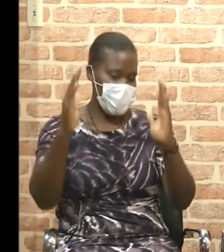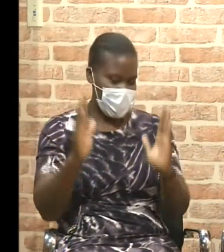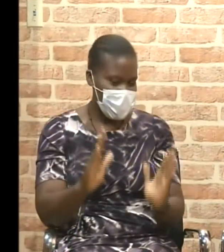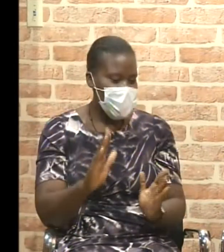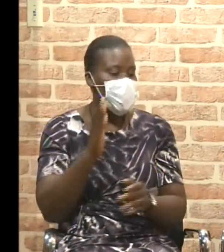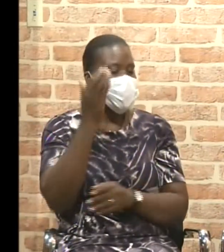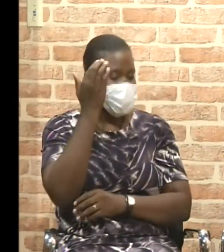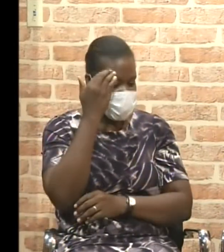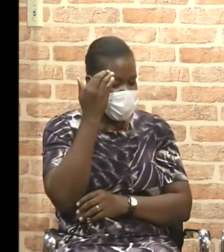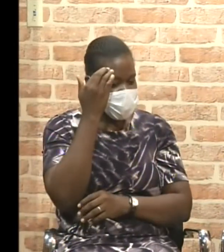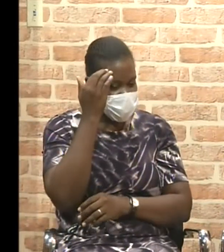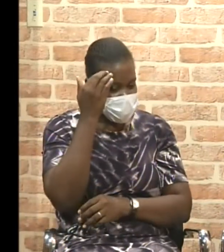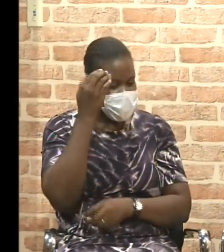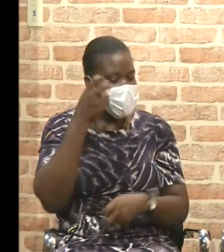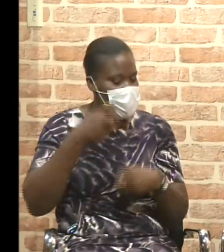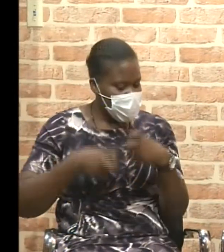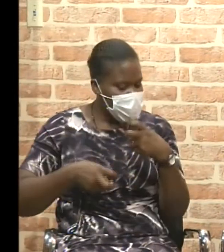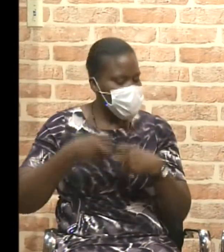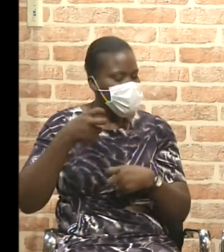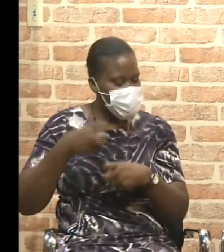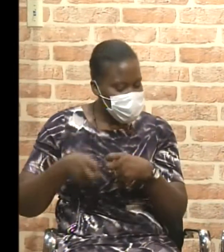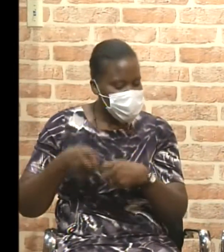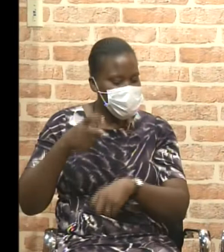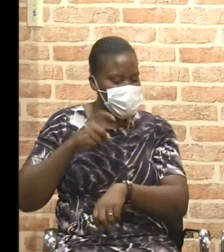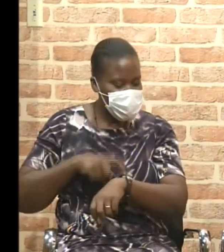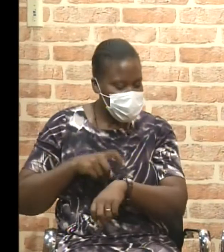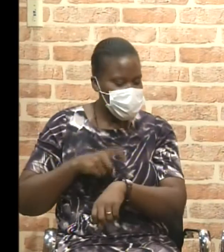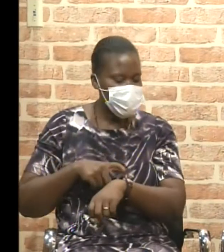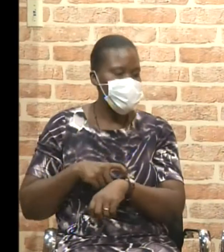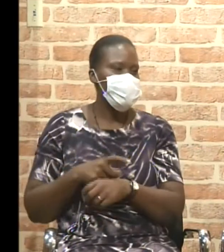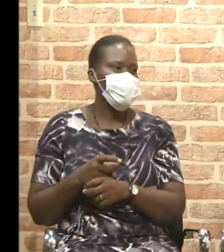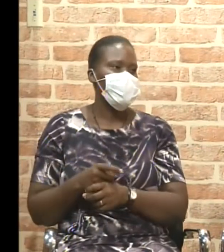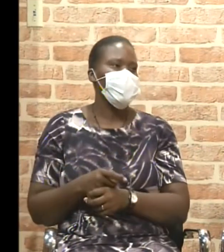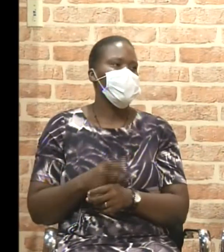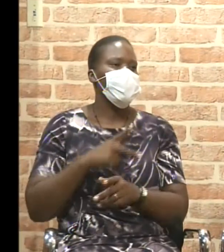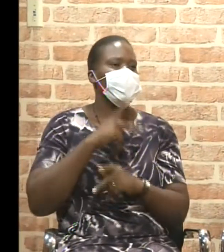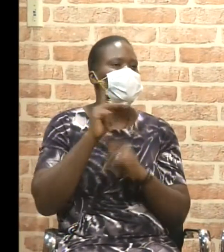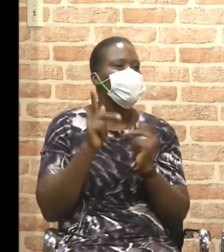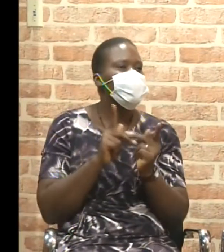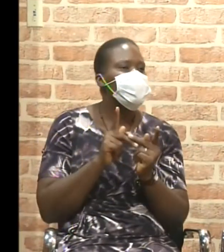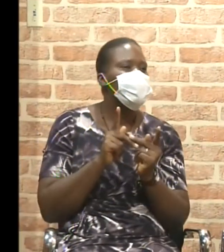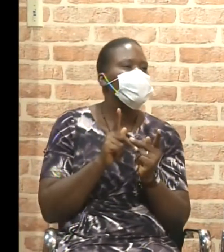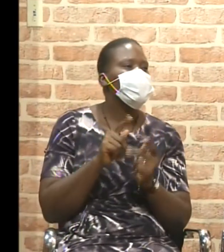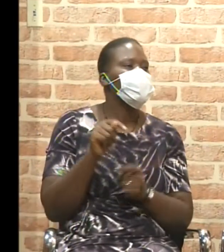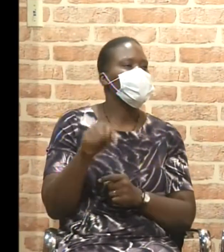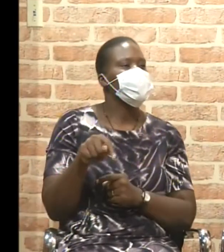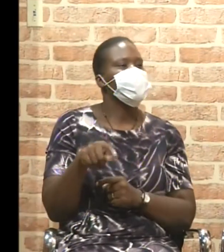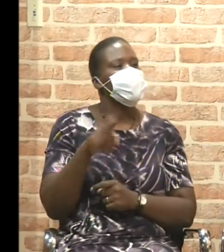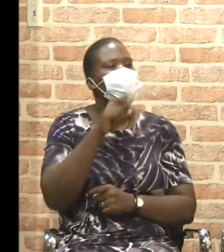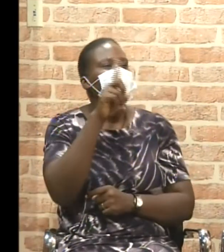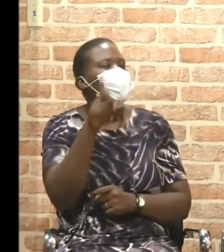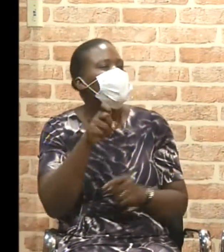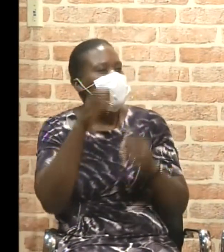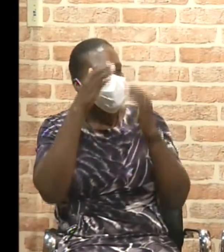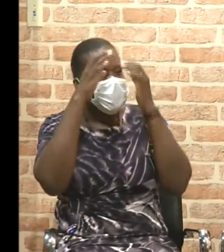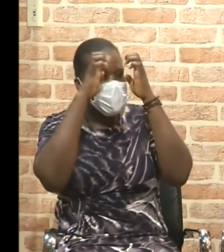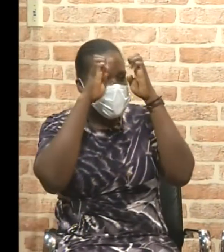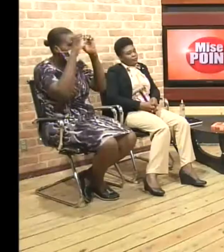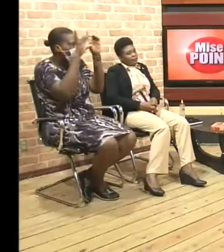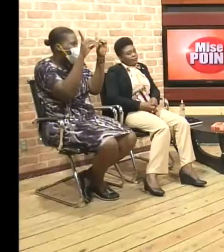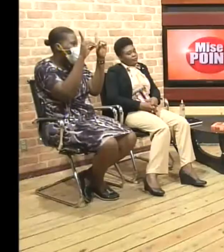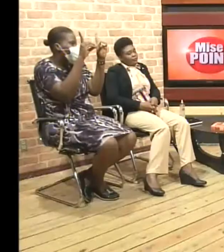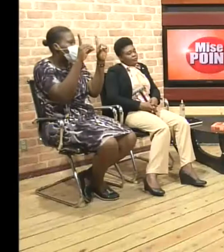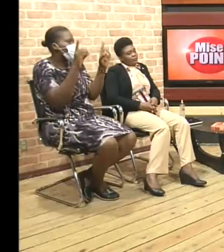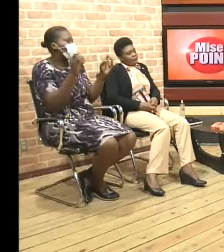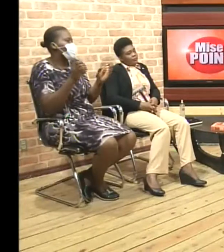la situation n'est pas favorable du tout côté Mounouya. Parfait. Et là maintenant, et pour question éducation, son gros